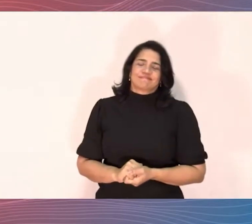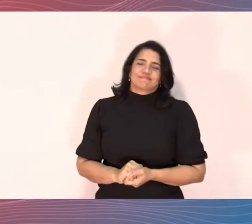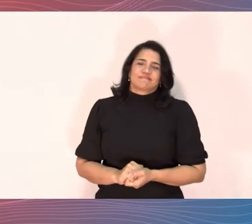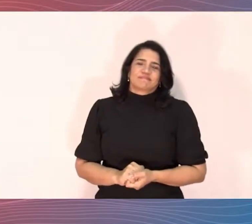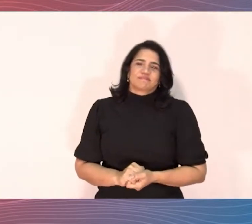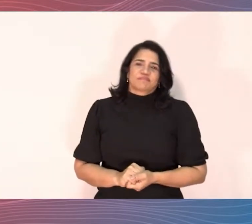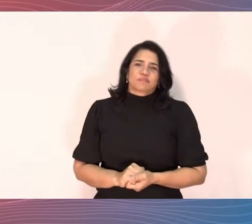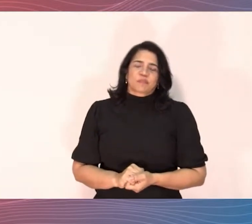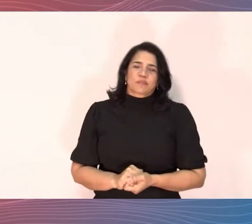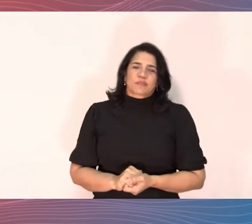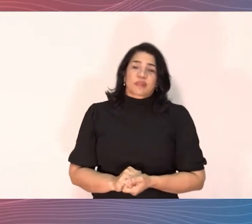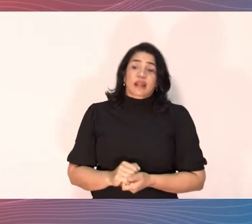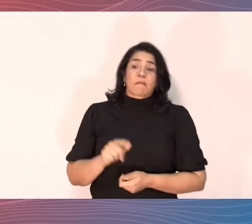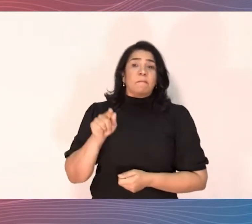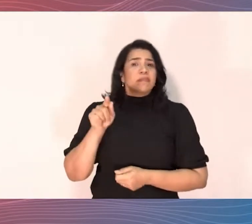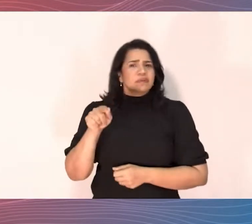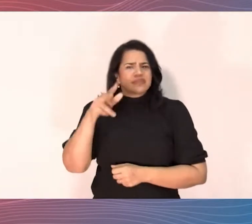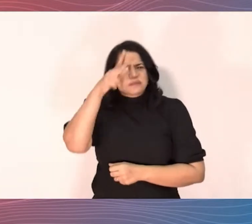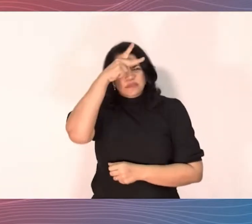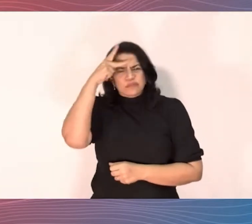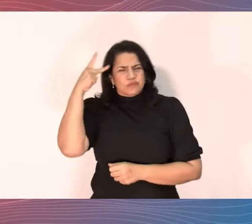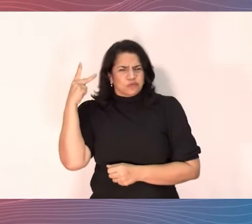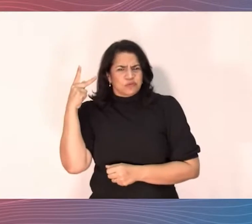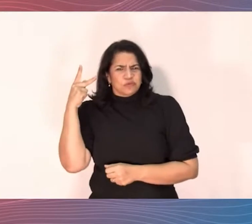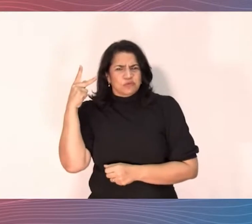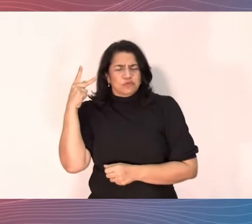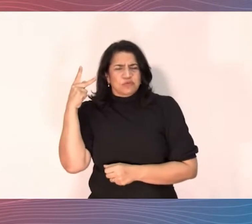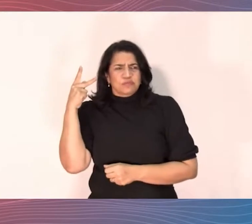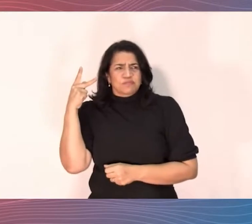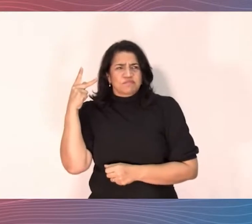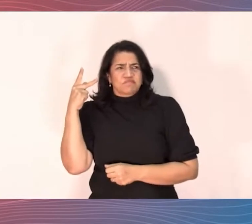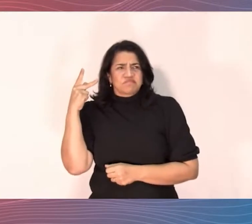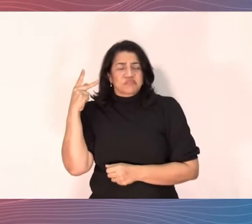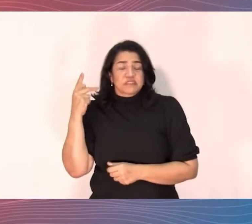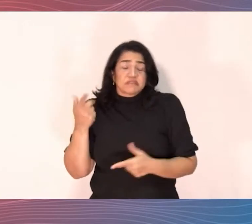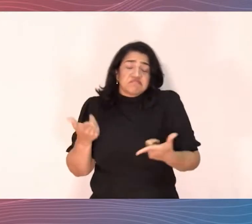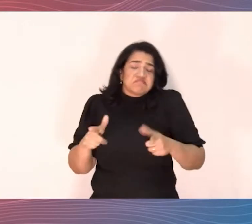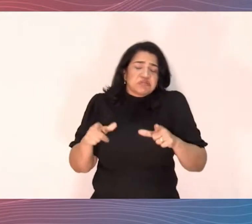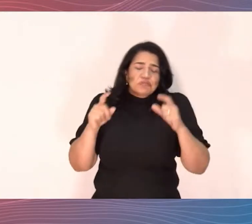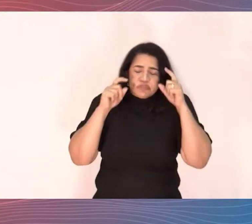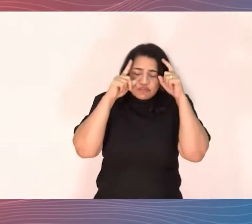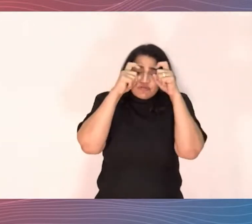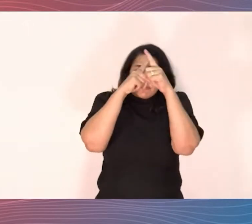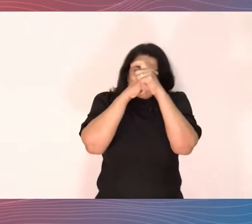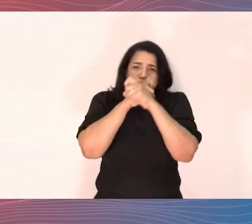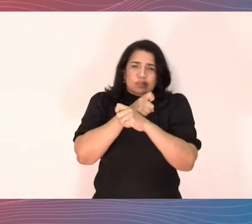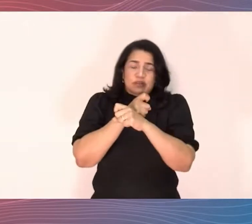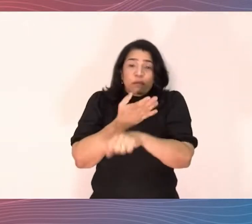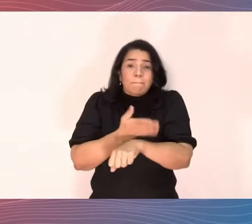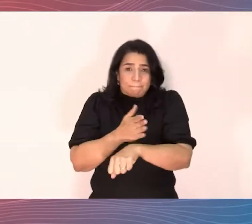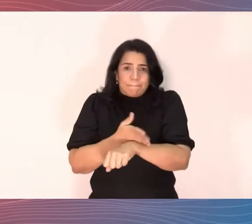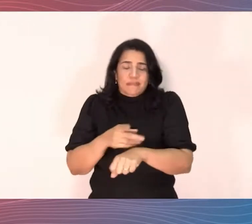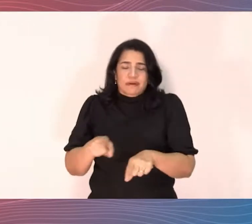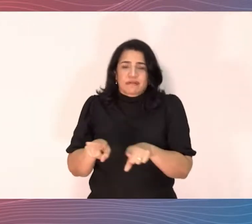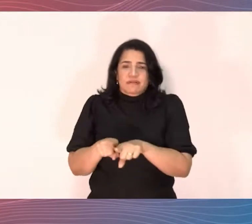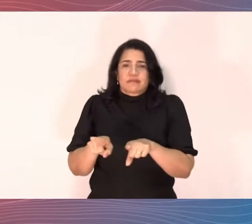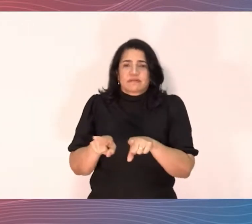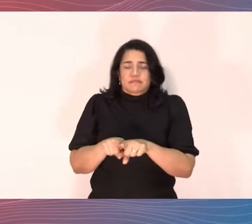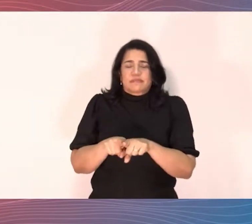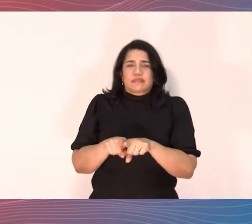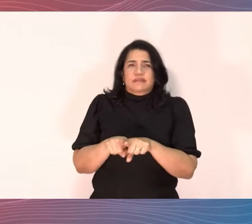para ela não tem dificuldade a praticar tudo isso que nós estamos praticando. Quem da velha guarda